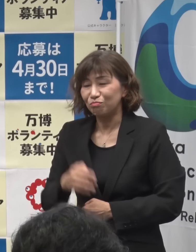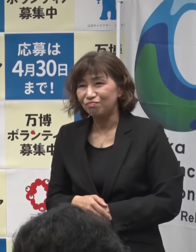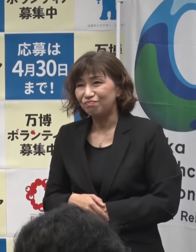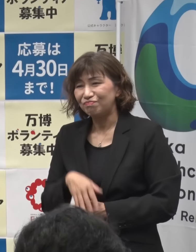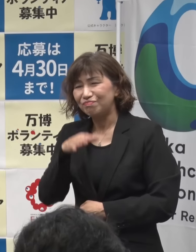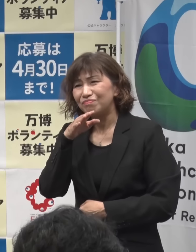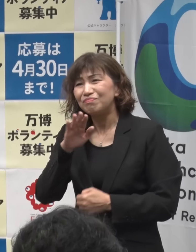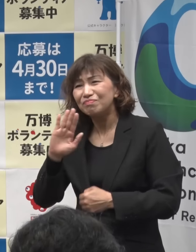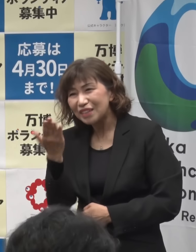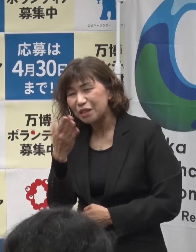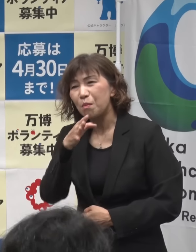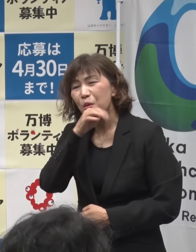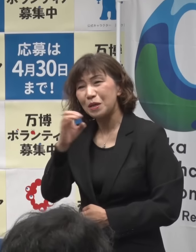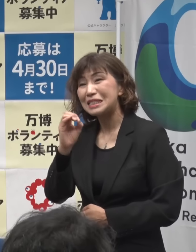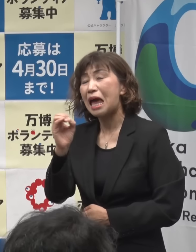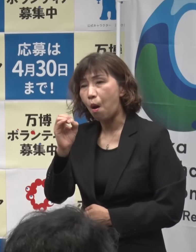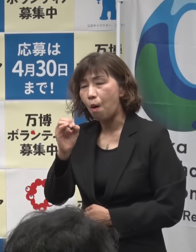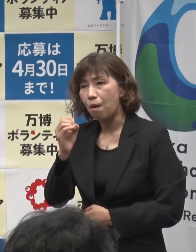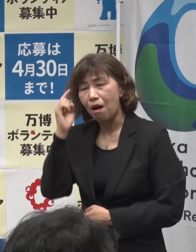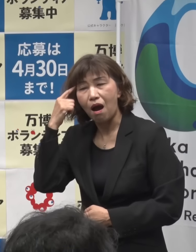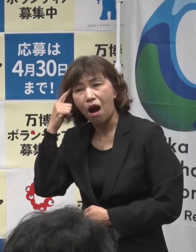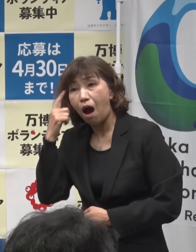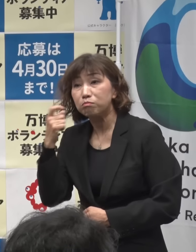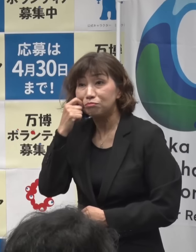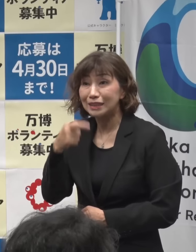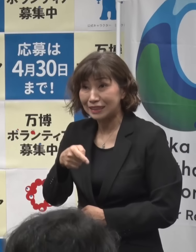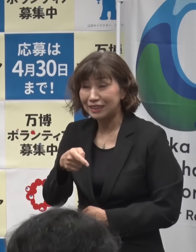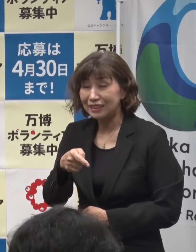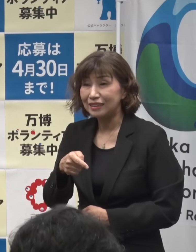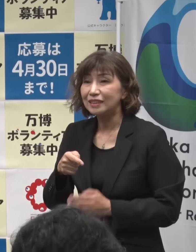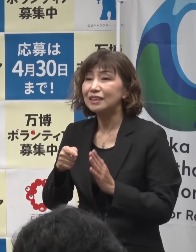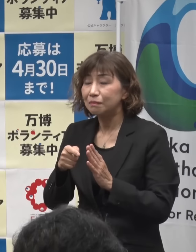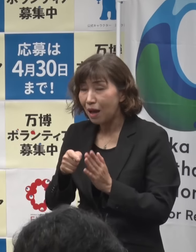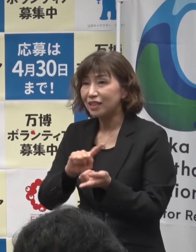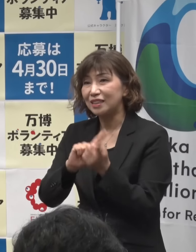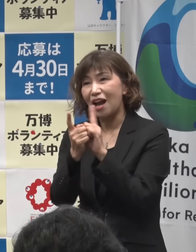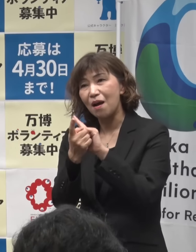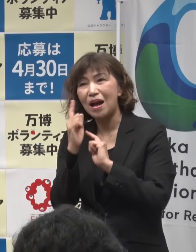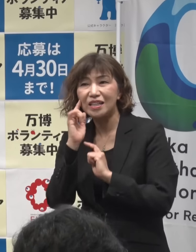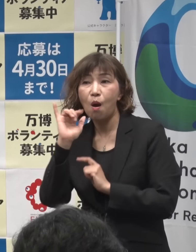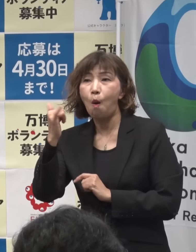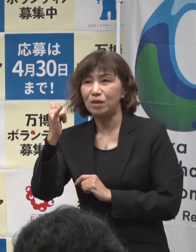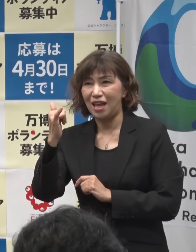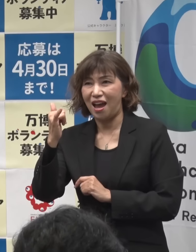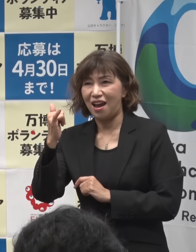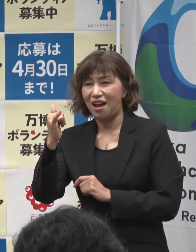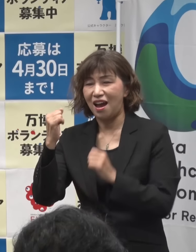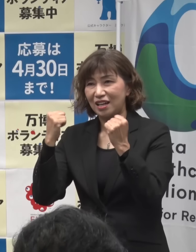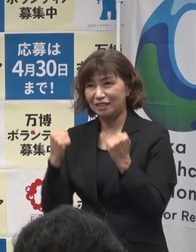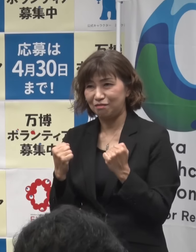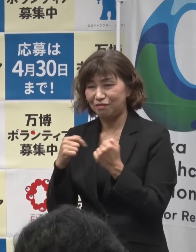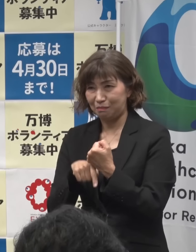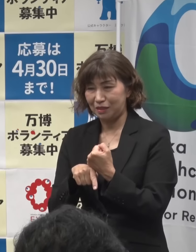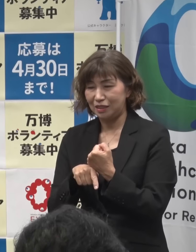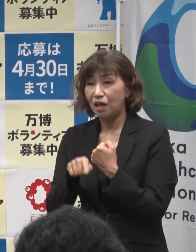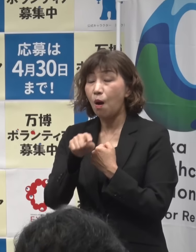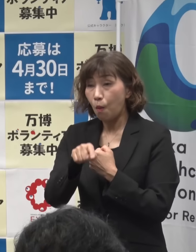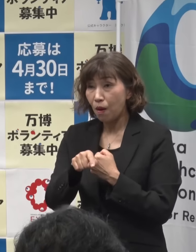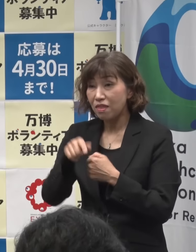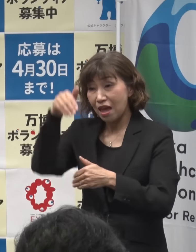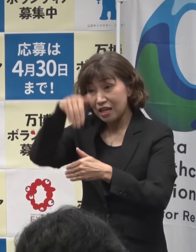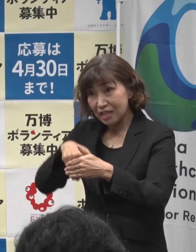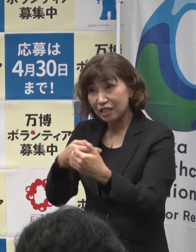思はないじゃないかということは当然なるんですけれども、でもそれはやっぱり親、保護者がいるわけですから、そこが選挙権を行使